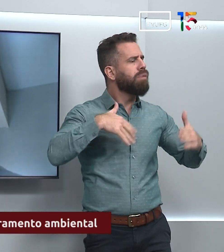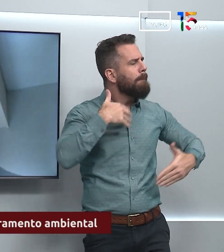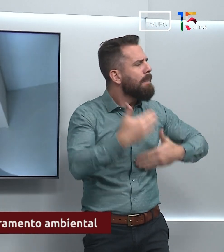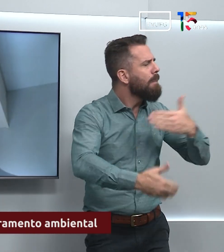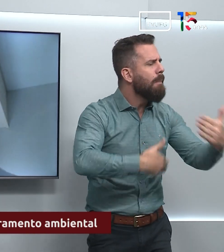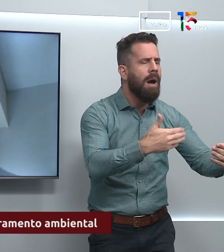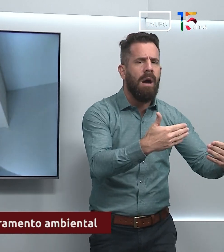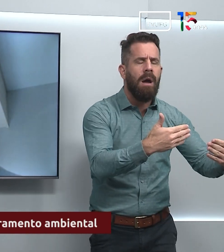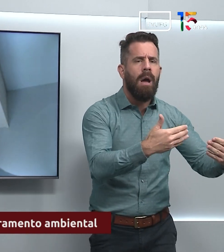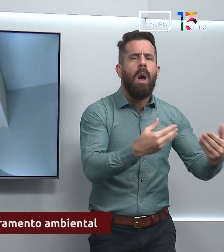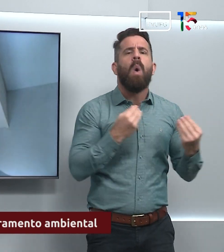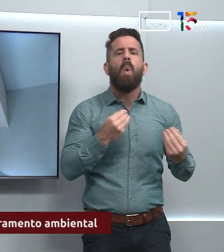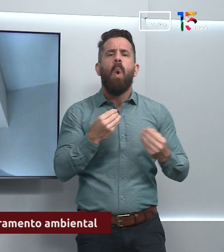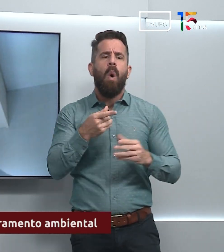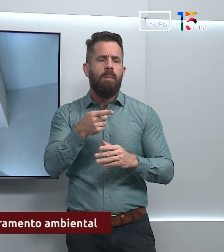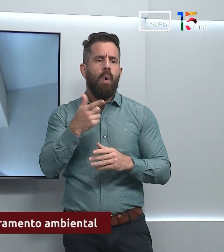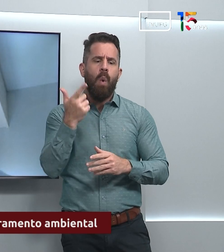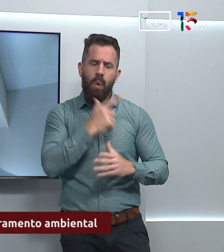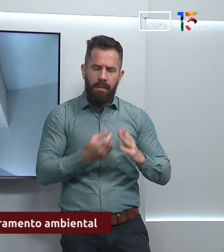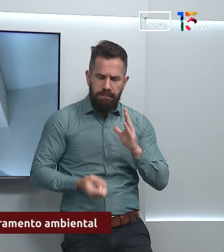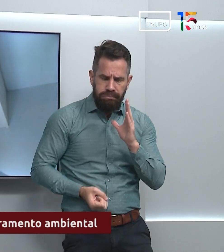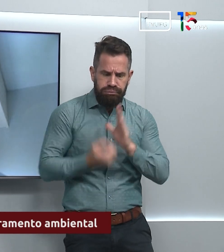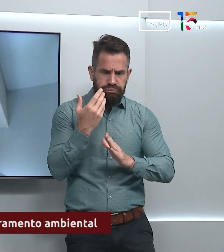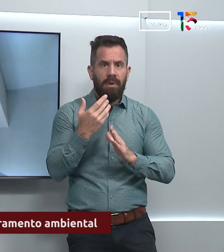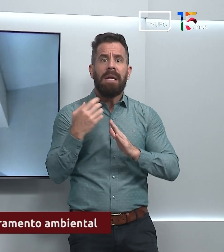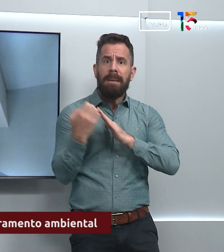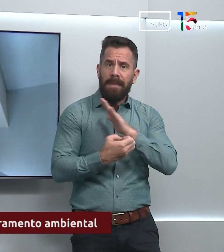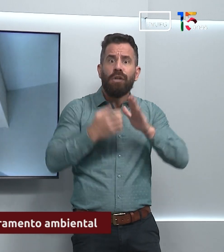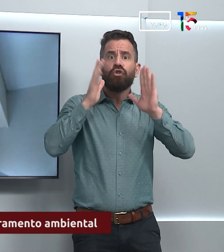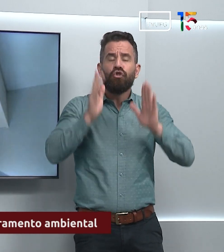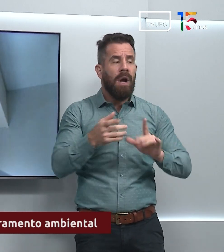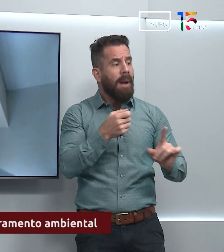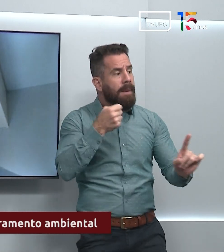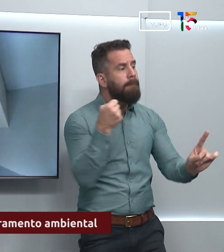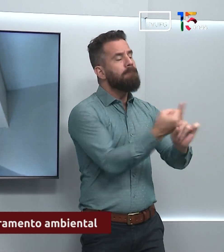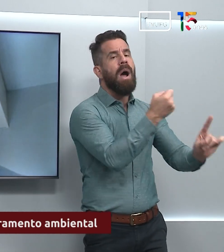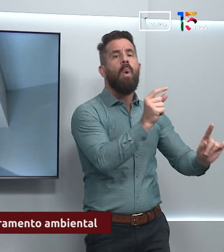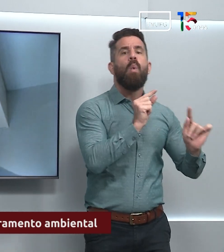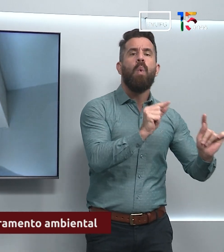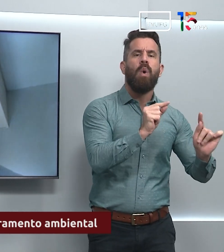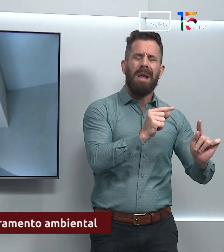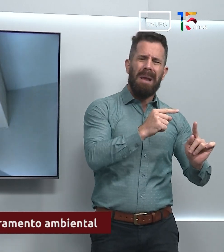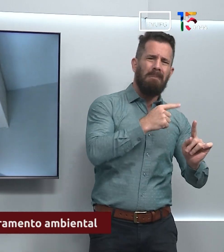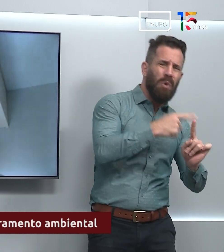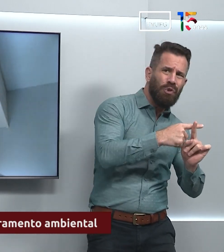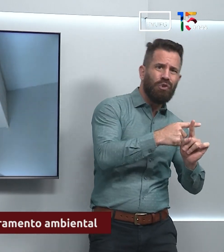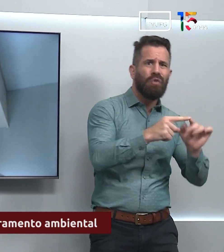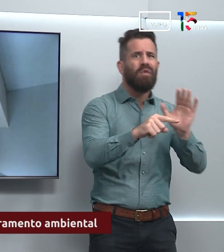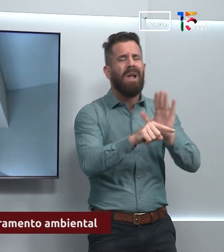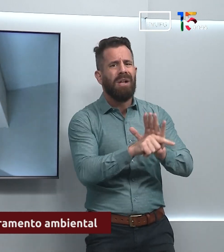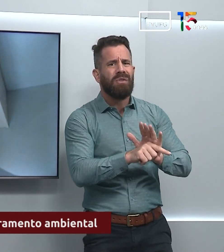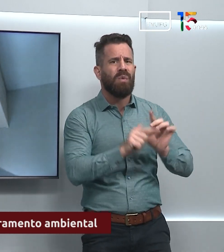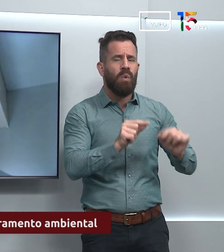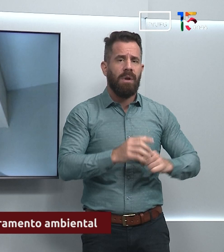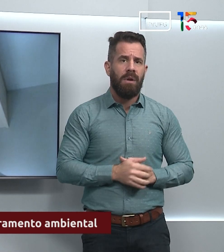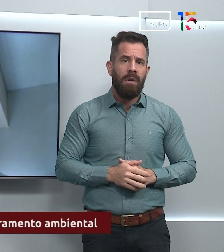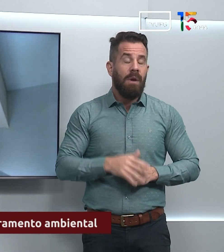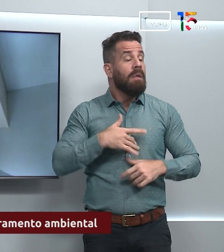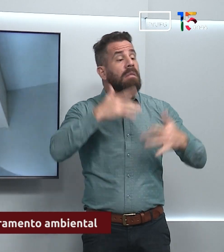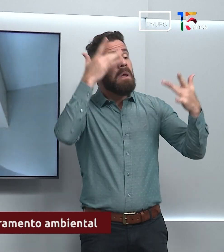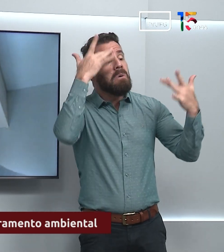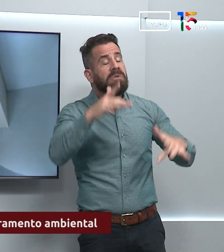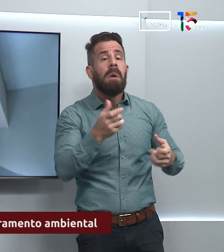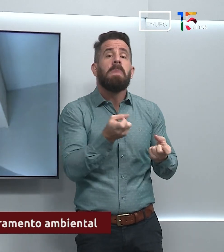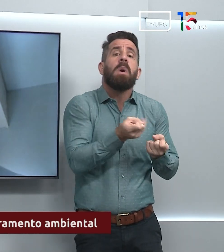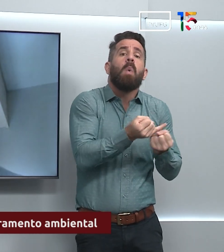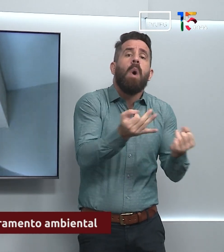de aves tem naquela localidade, como é que a gente vai mensurar esse impacto? Como é que a gente vai pensar em como